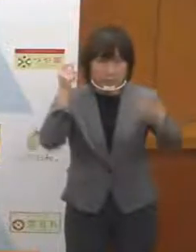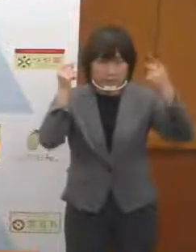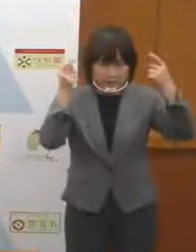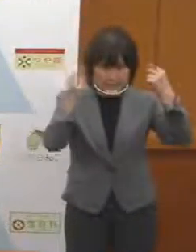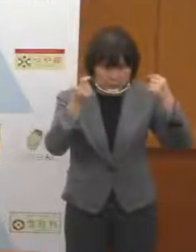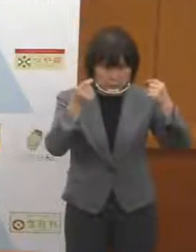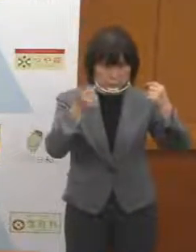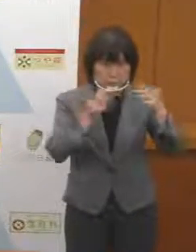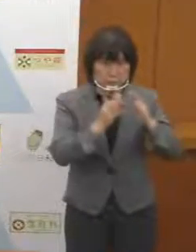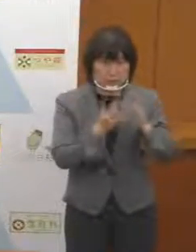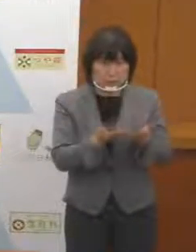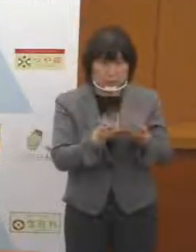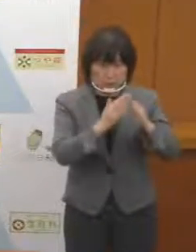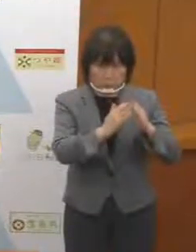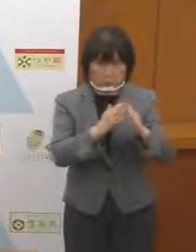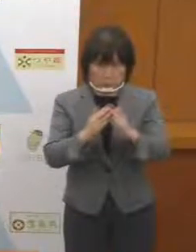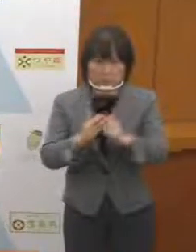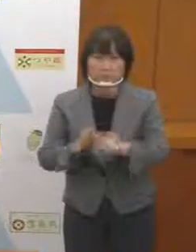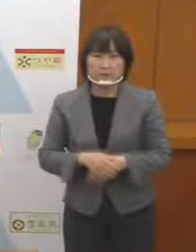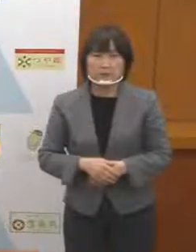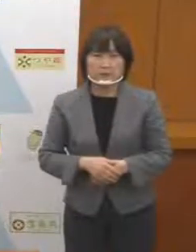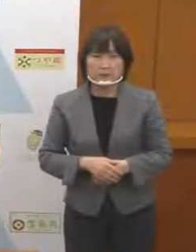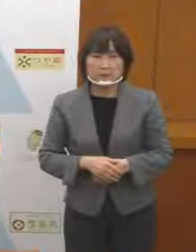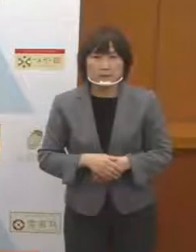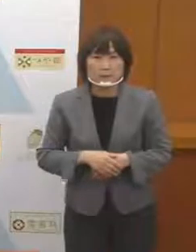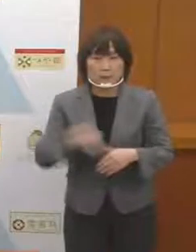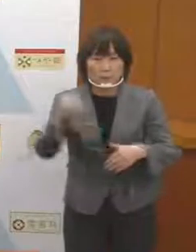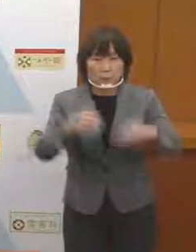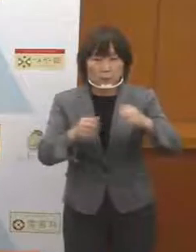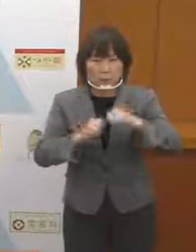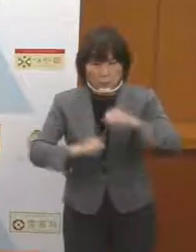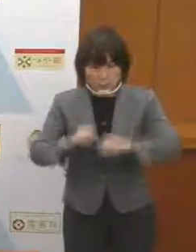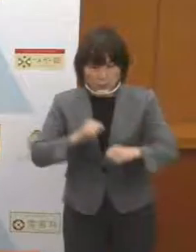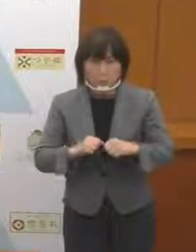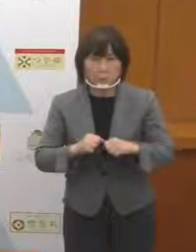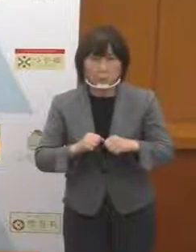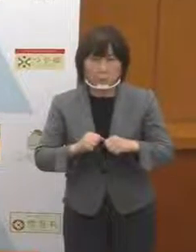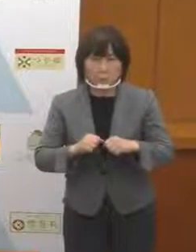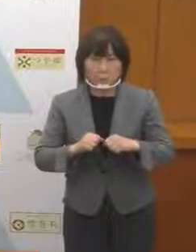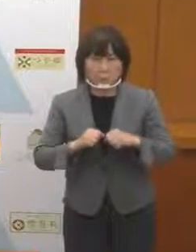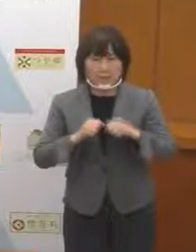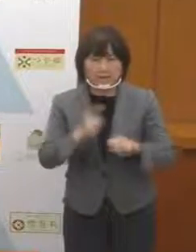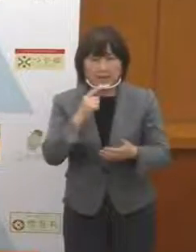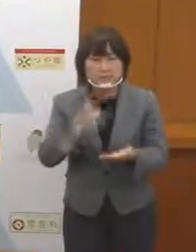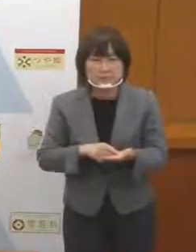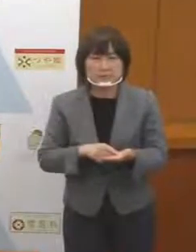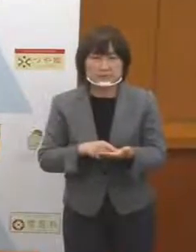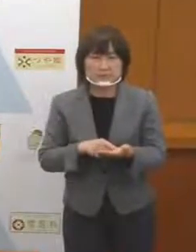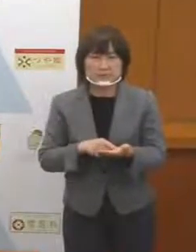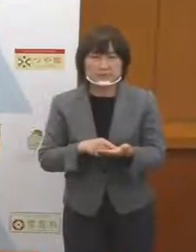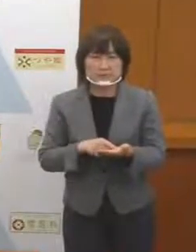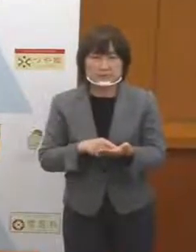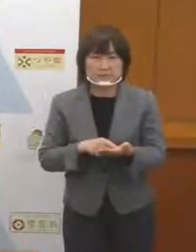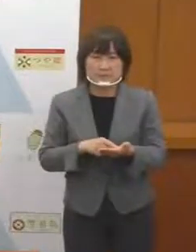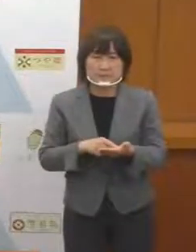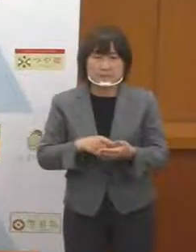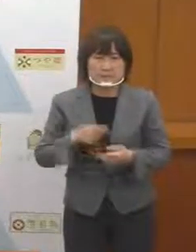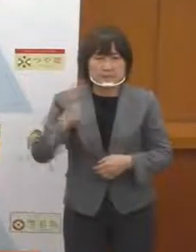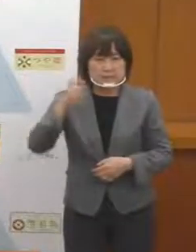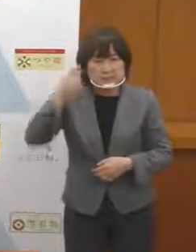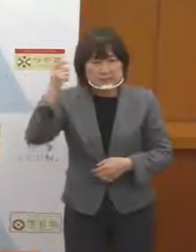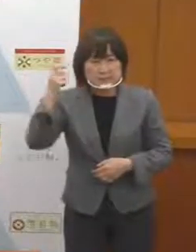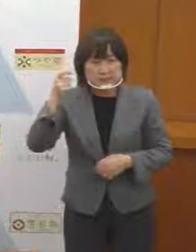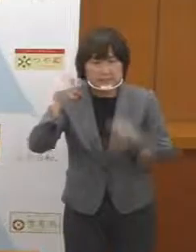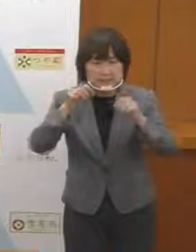そういったところでも投票行動しっかり取りやすいようにと言いますか意識啓発